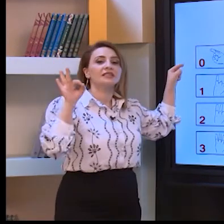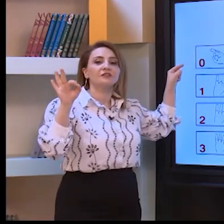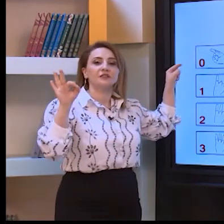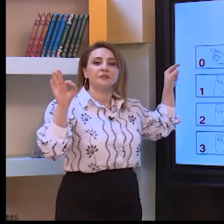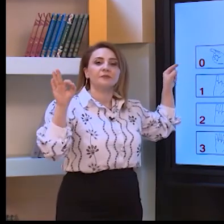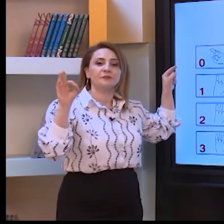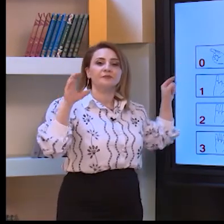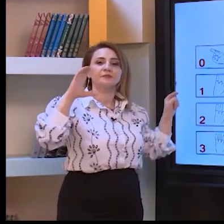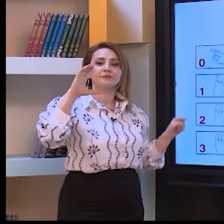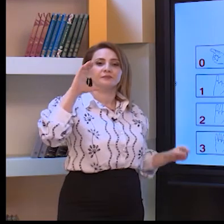0